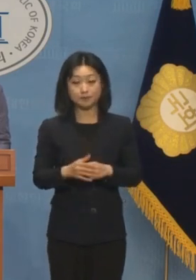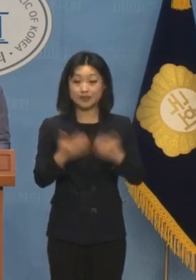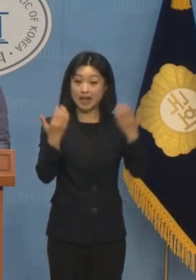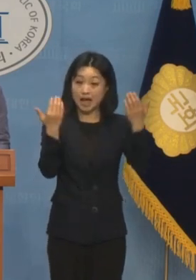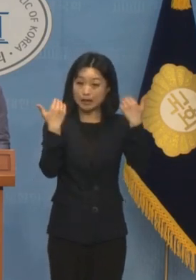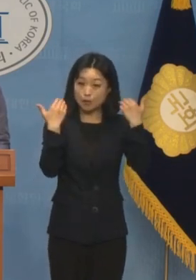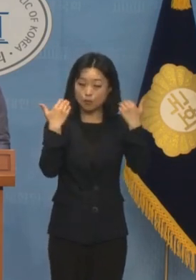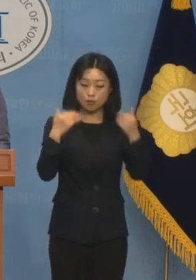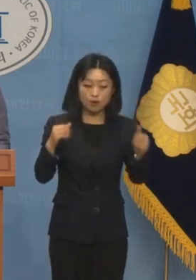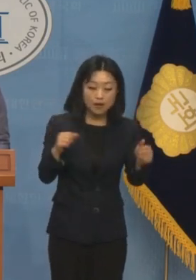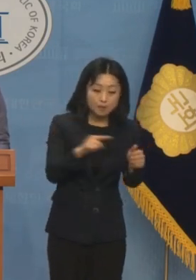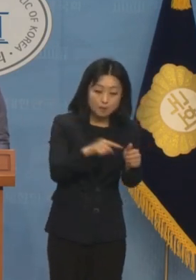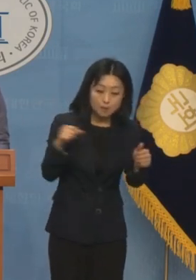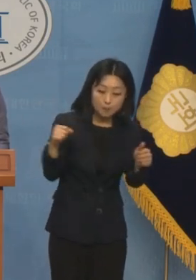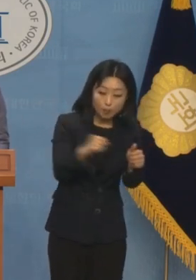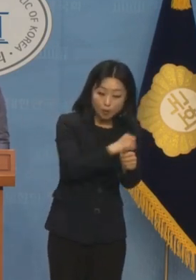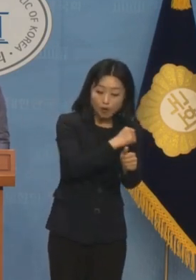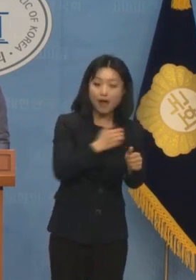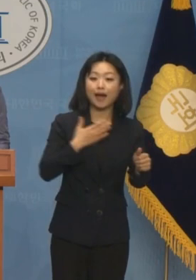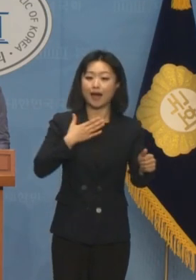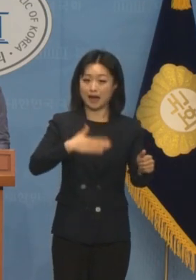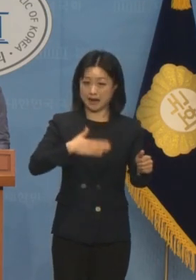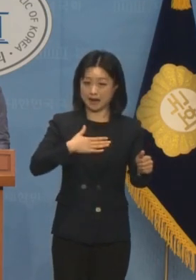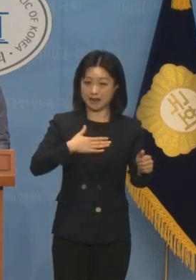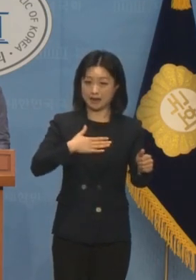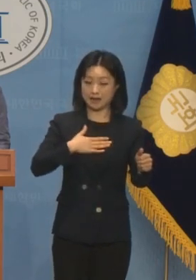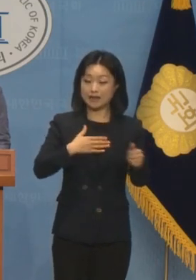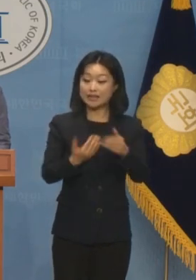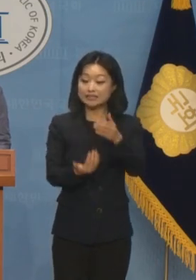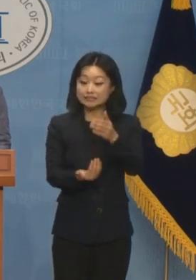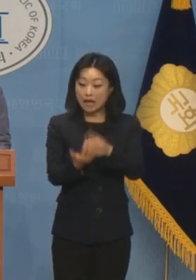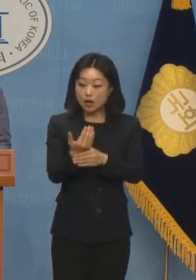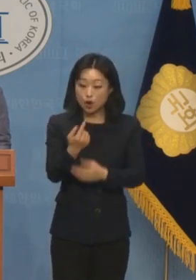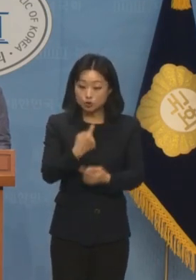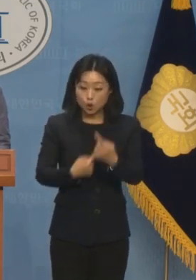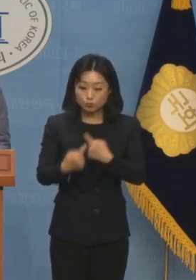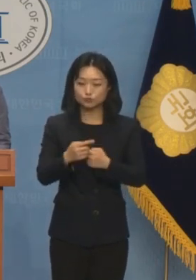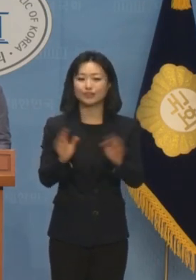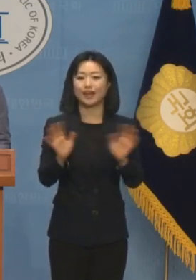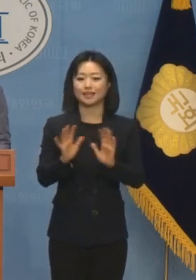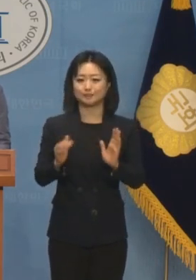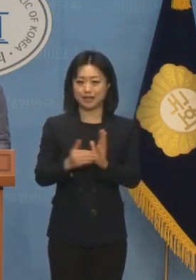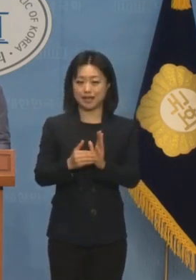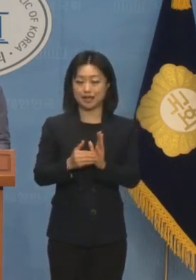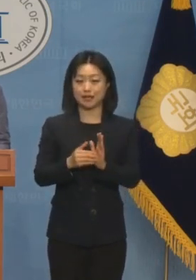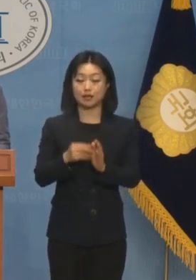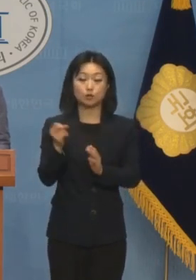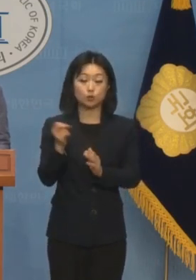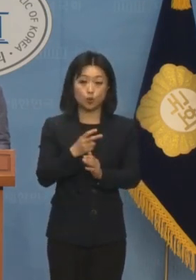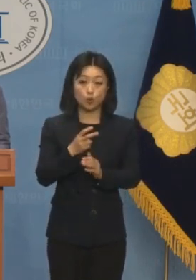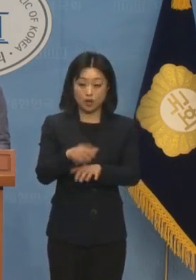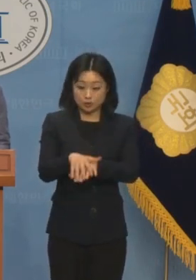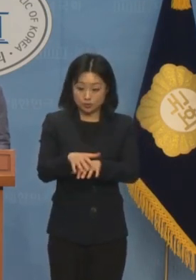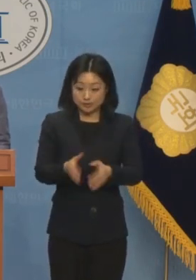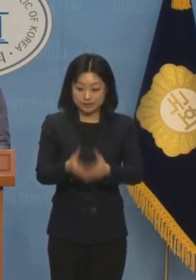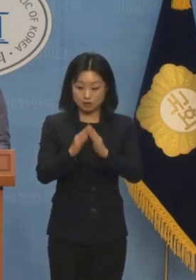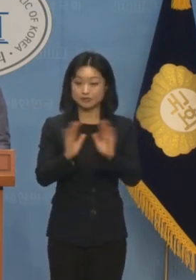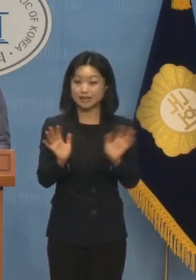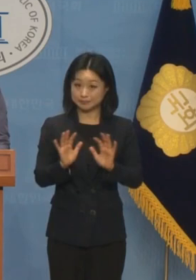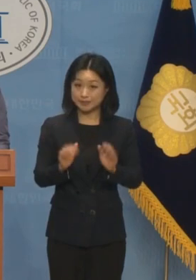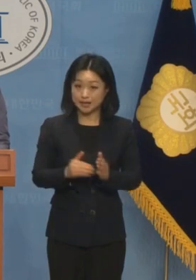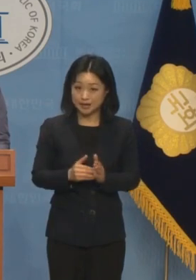학교는 학폭을 인지했음에도 정식으로 사건 접수를 하지도 법정 기구를 소집하지도 않은